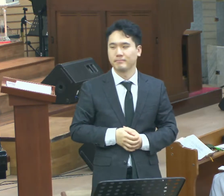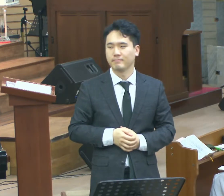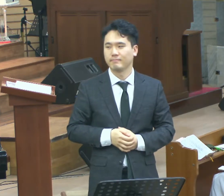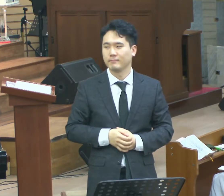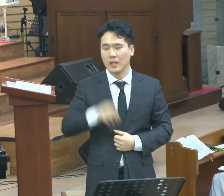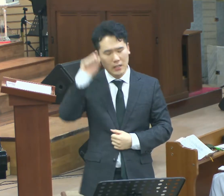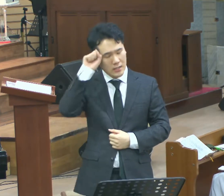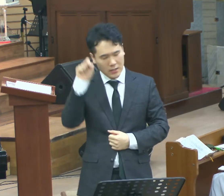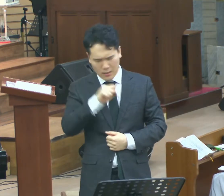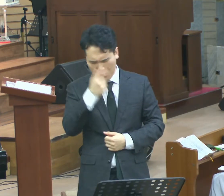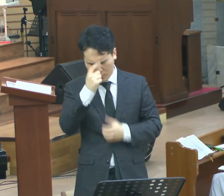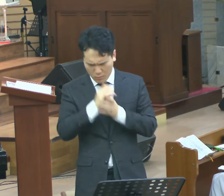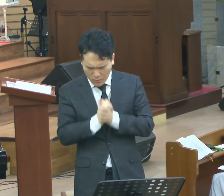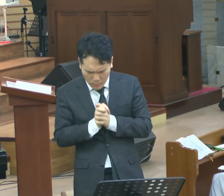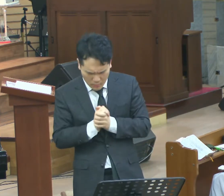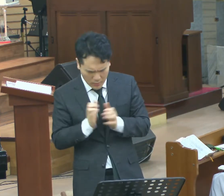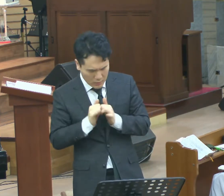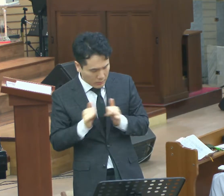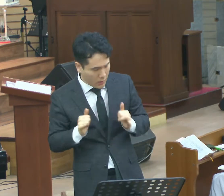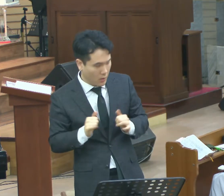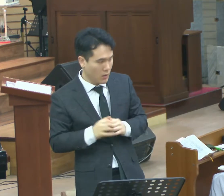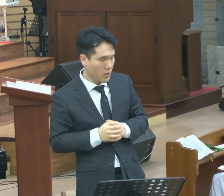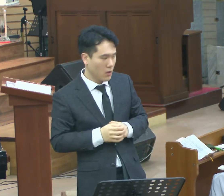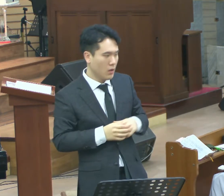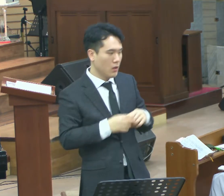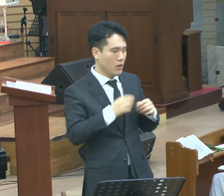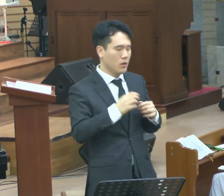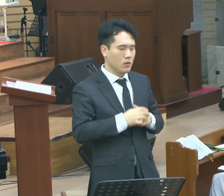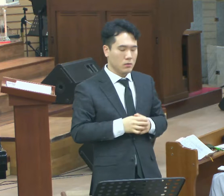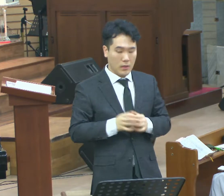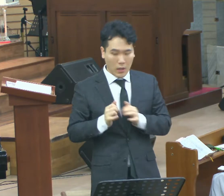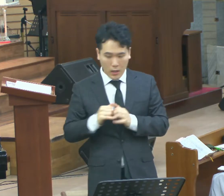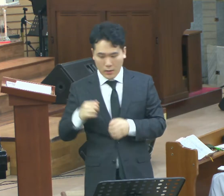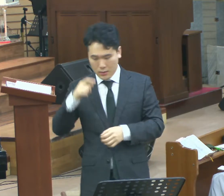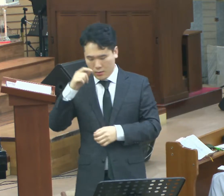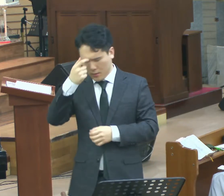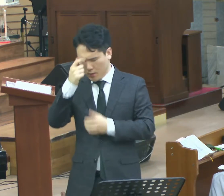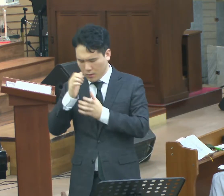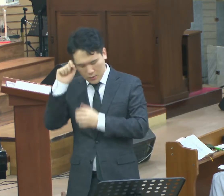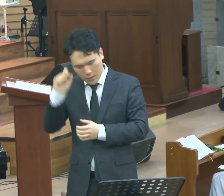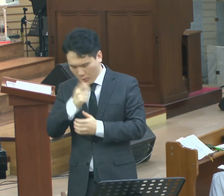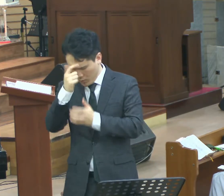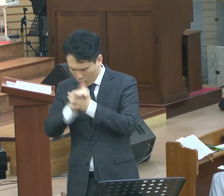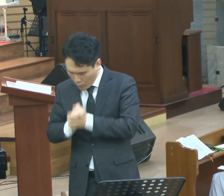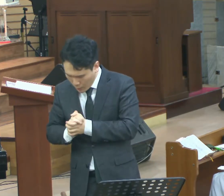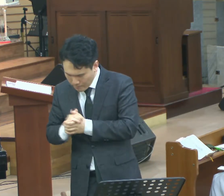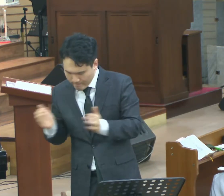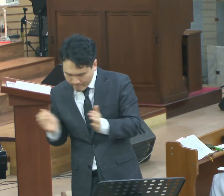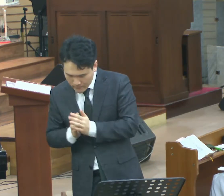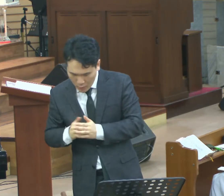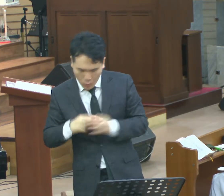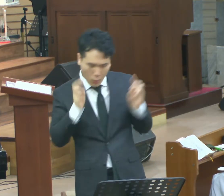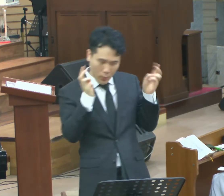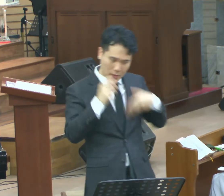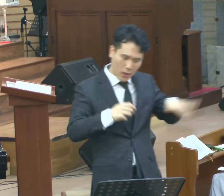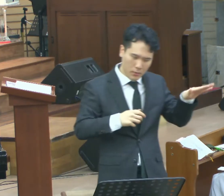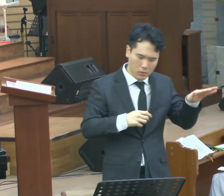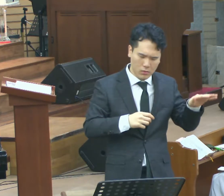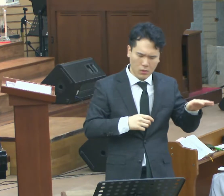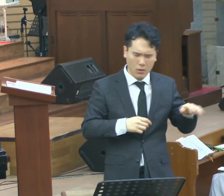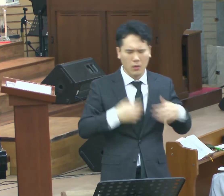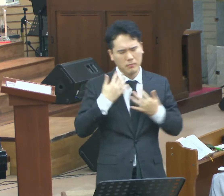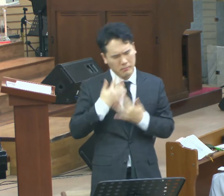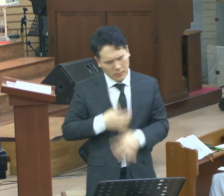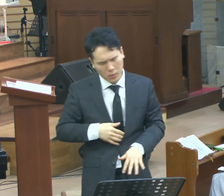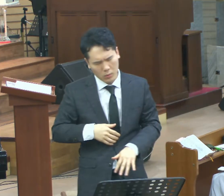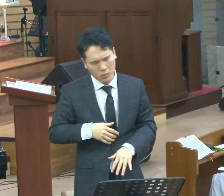새벽 기도하면 졸아요. 직장 가서 졸 수 있어요. 그러나 우리의 선배들이 깨어서 기도하는